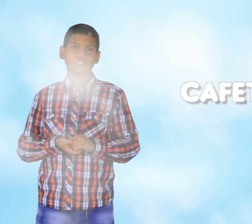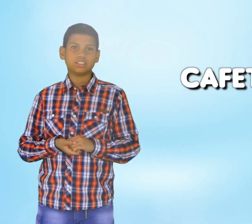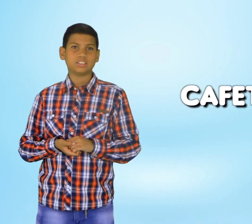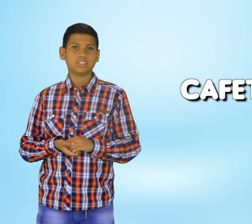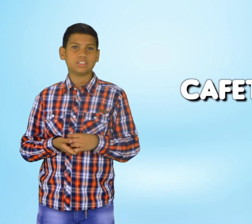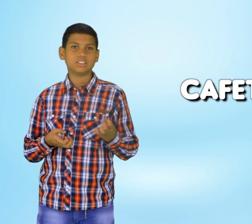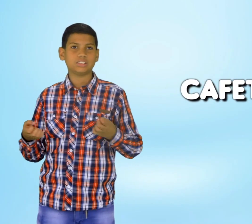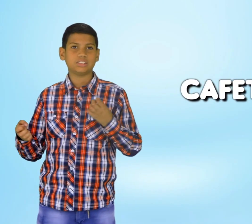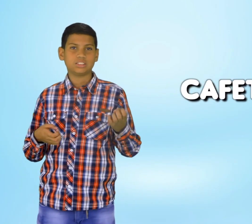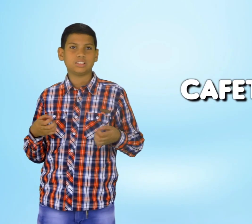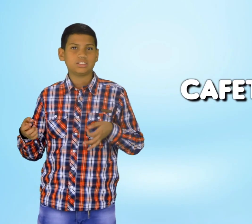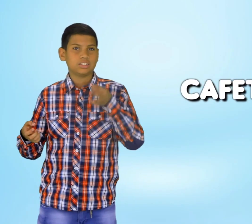Cafetera.